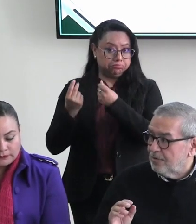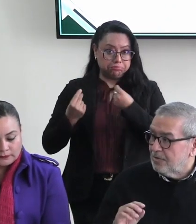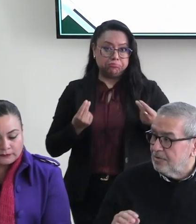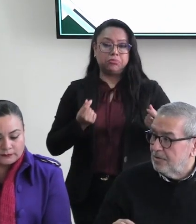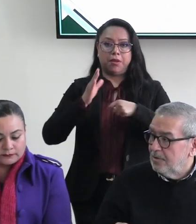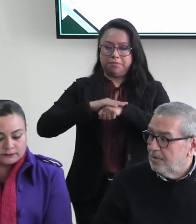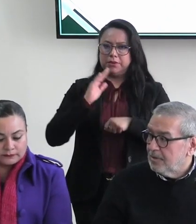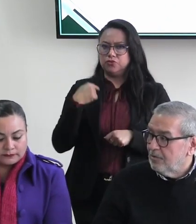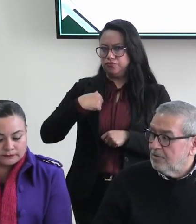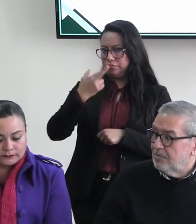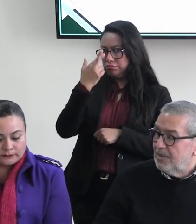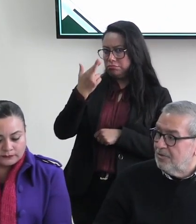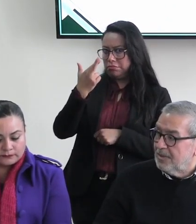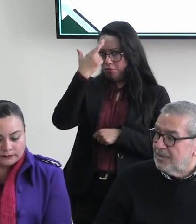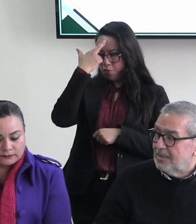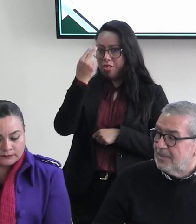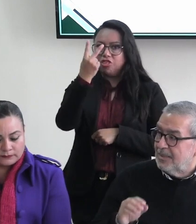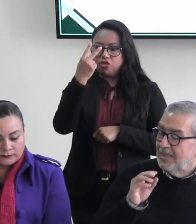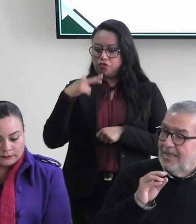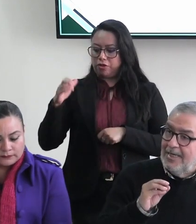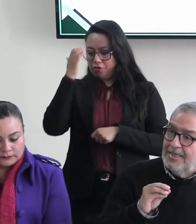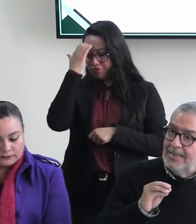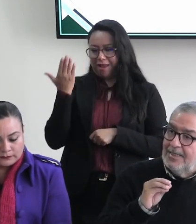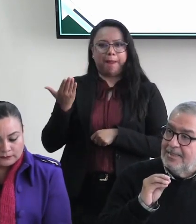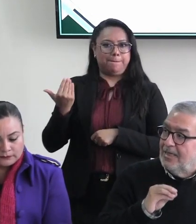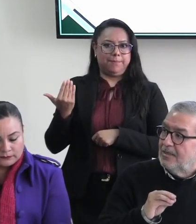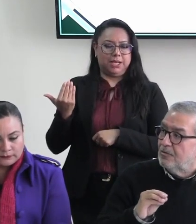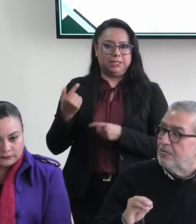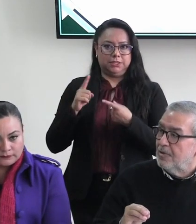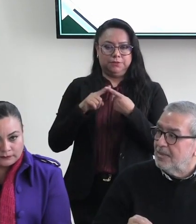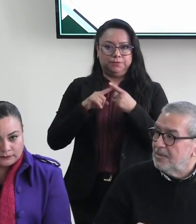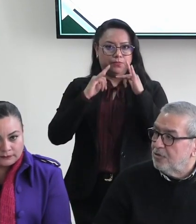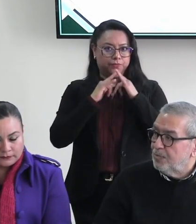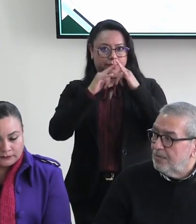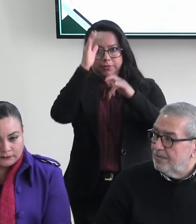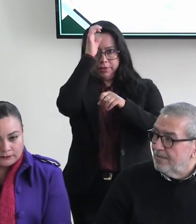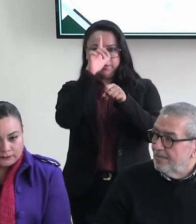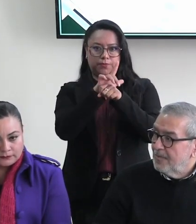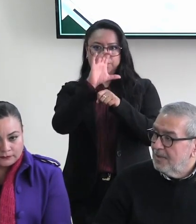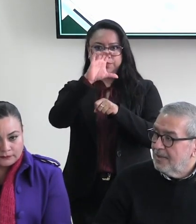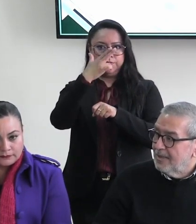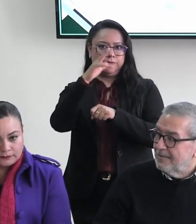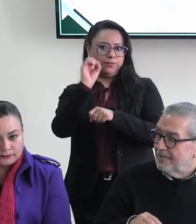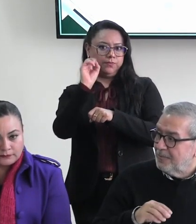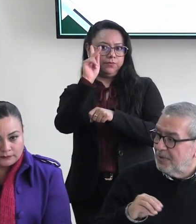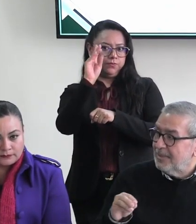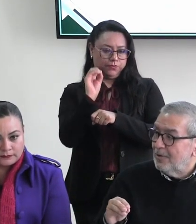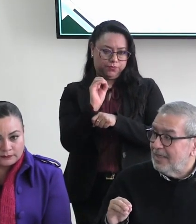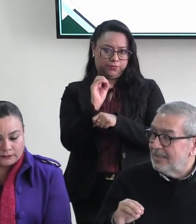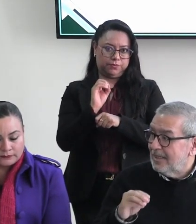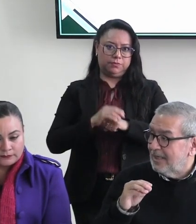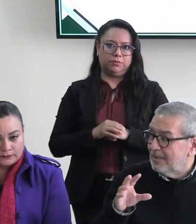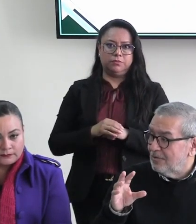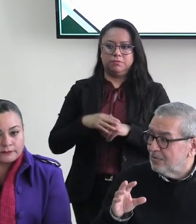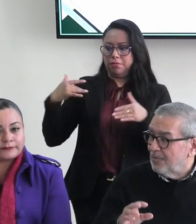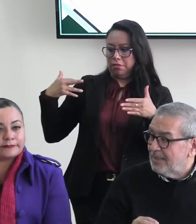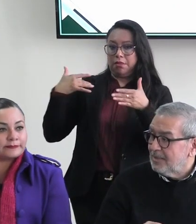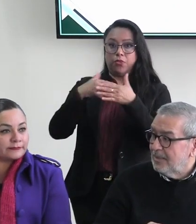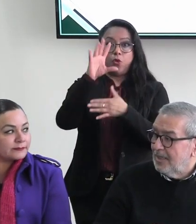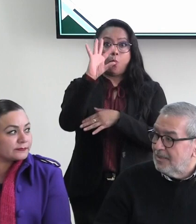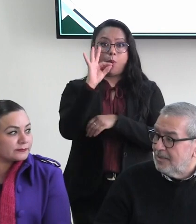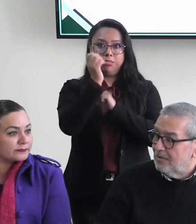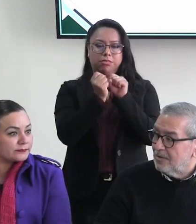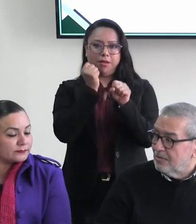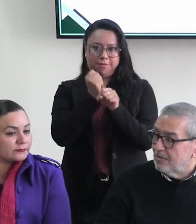solo 2 reconocimientos recientes: el del Tianguis Cultural del Chopo, que después de 40 años o